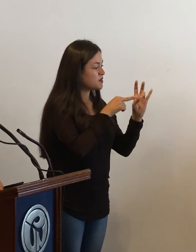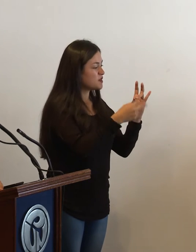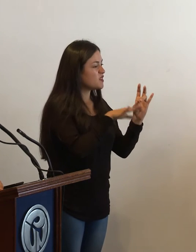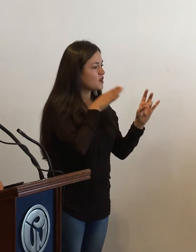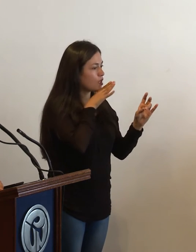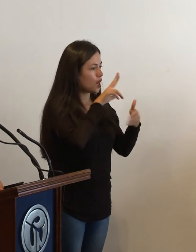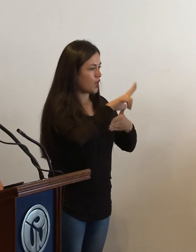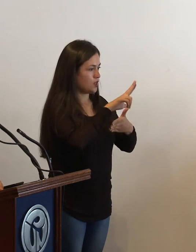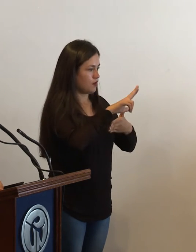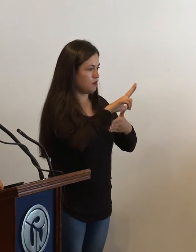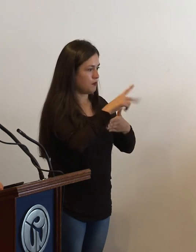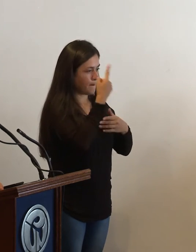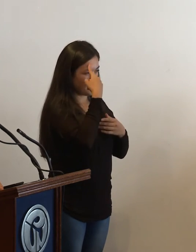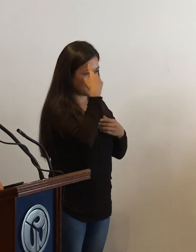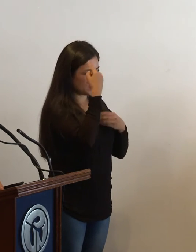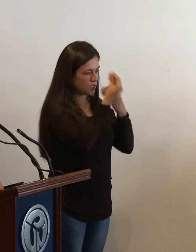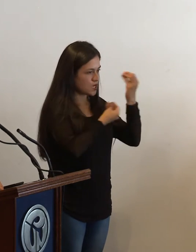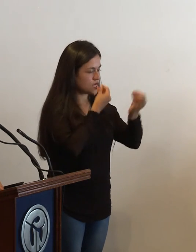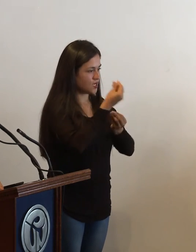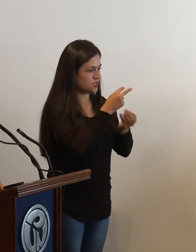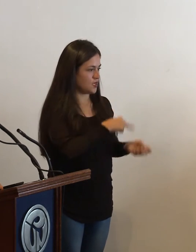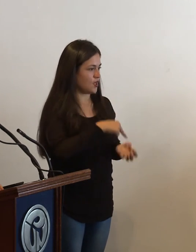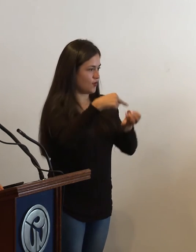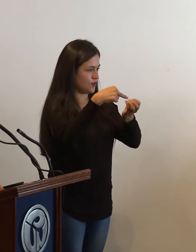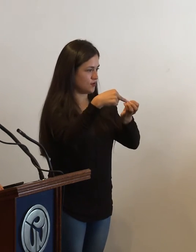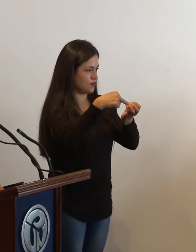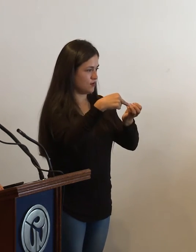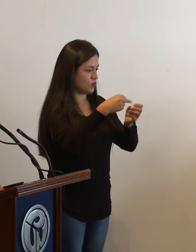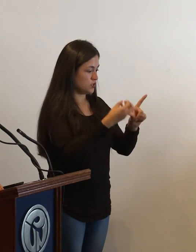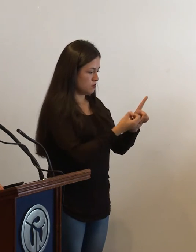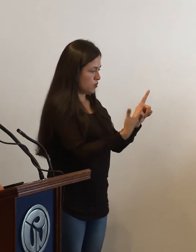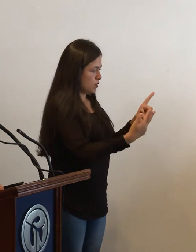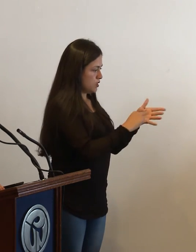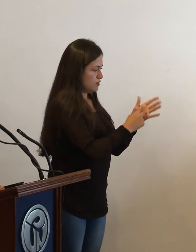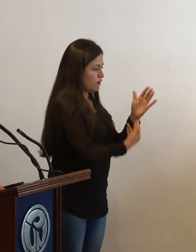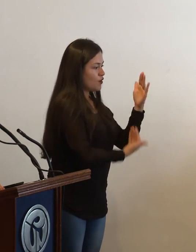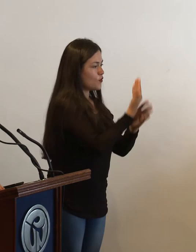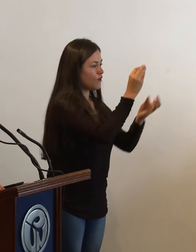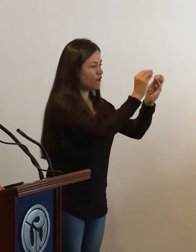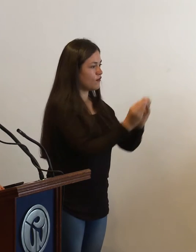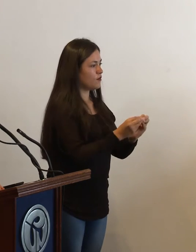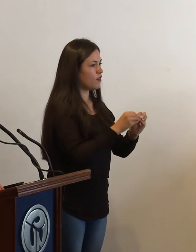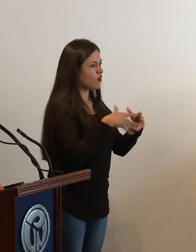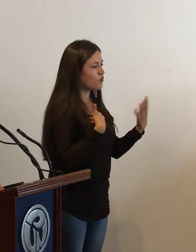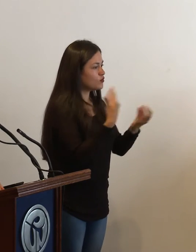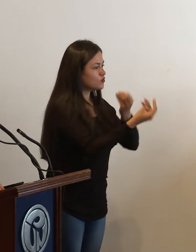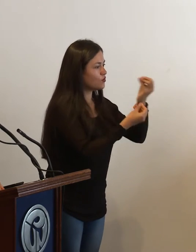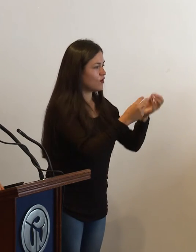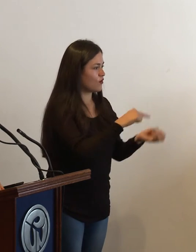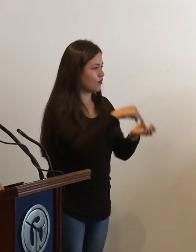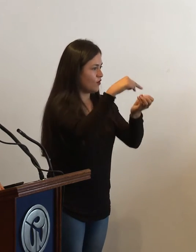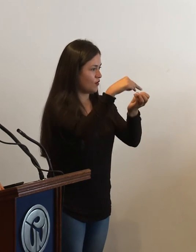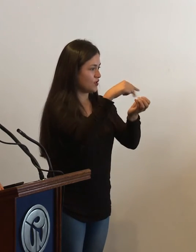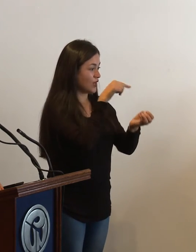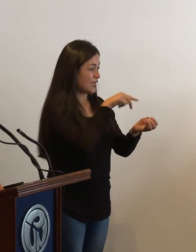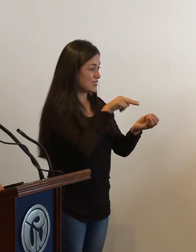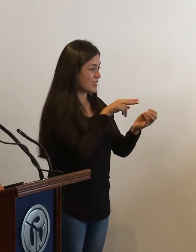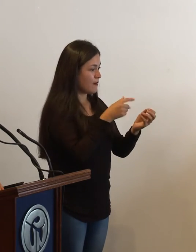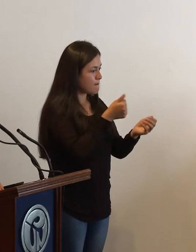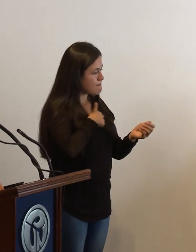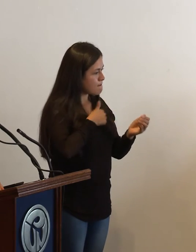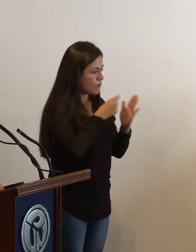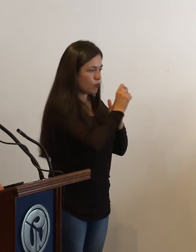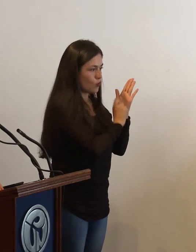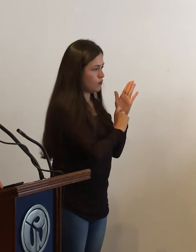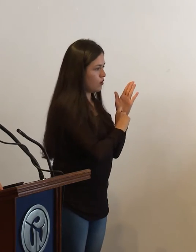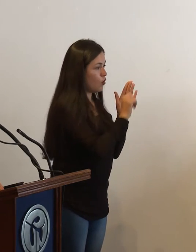latinoamericana de pensar y hacer educación. O sea, una perspectiva con contenido propio, con un